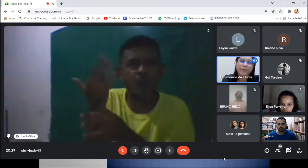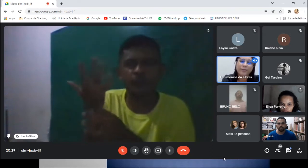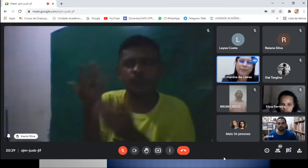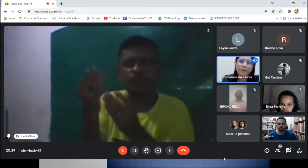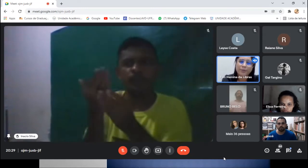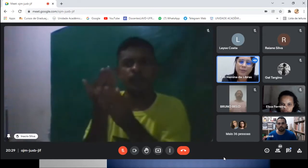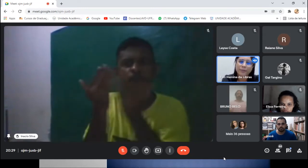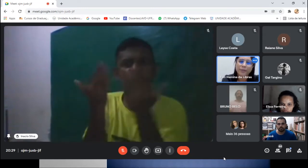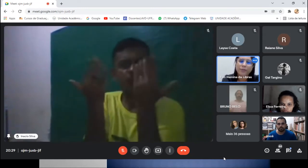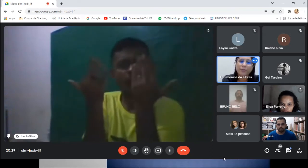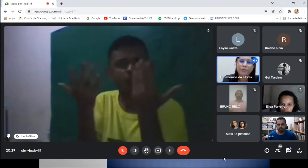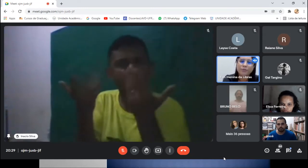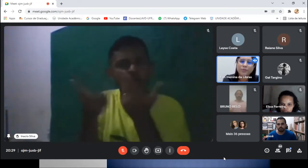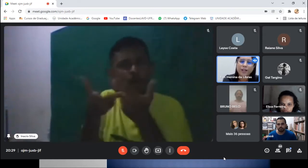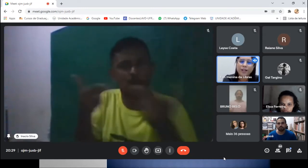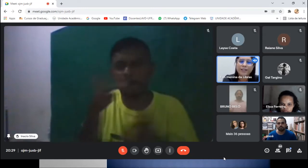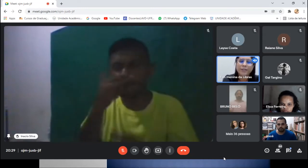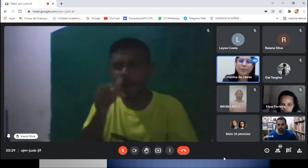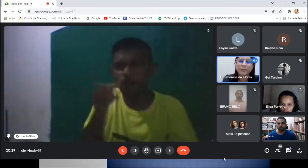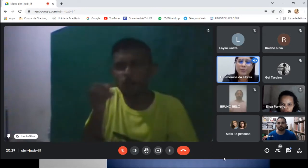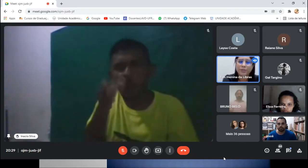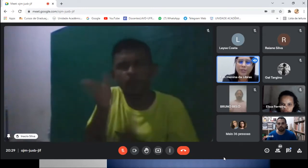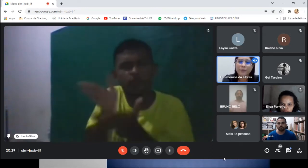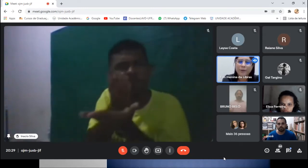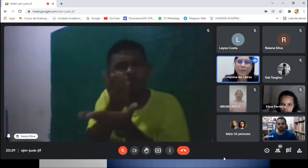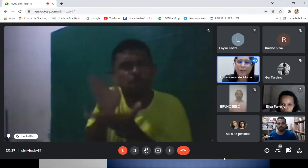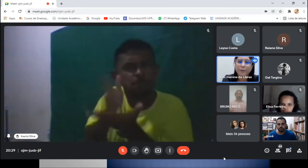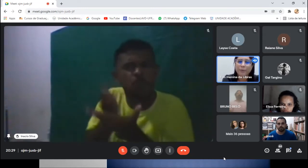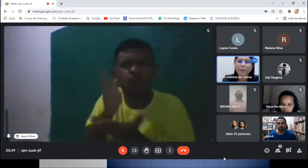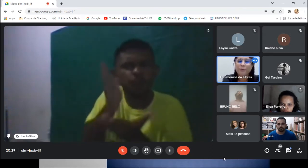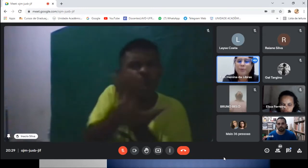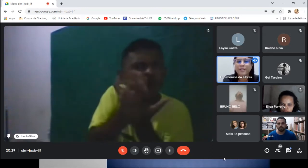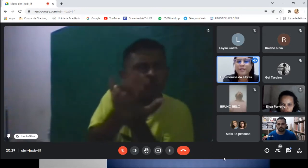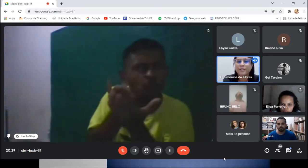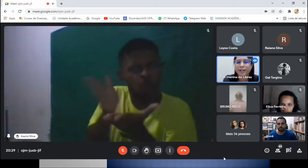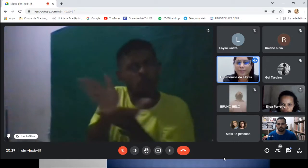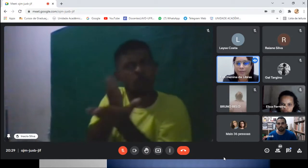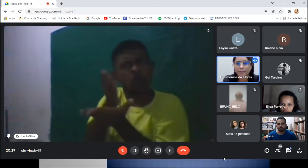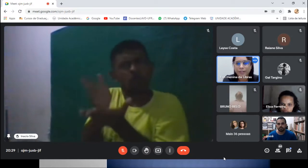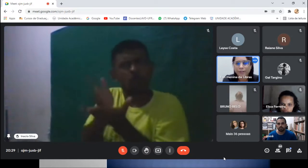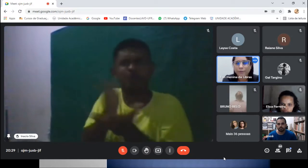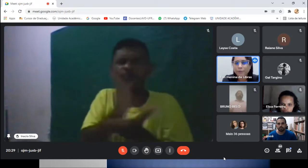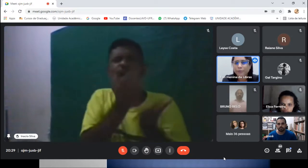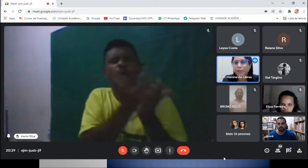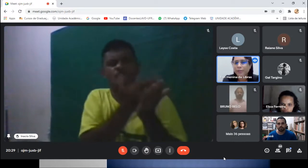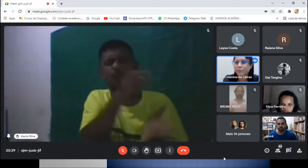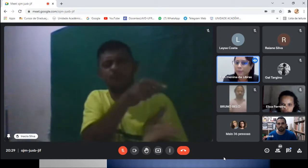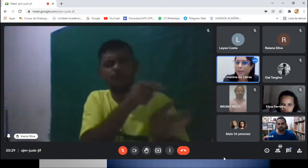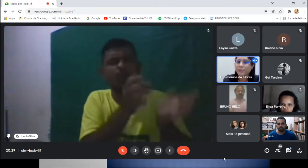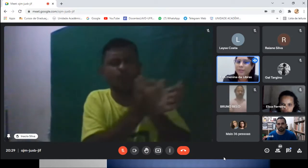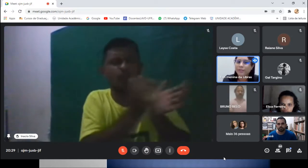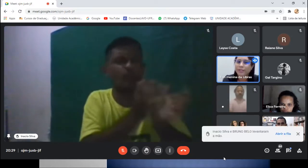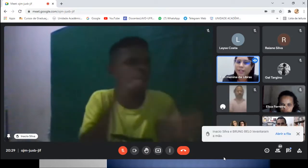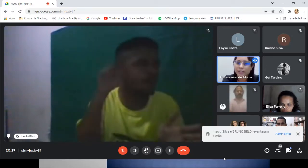pessoa surda, com o estudo da sigmanologia, com a mão, com esses traços. Foi um estudo que eu achei bastante